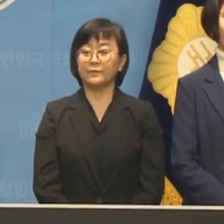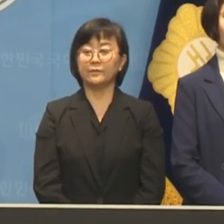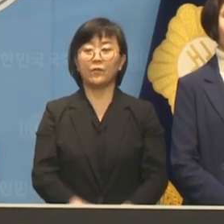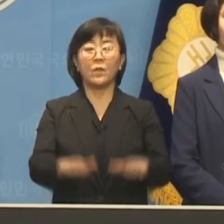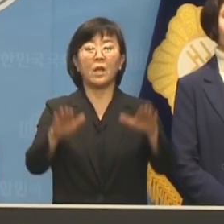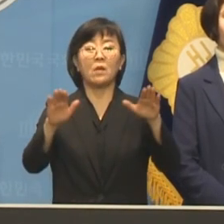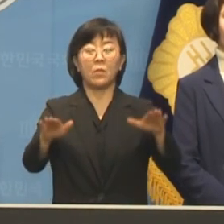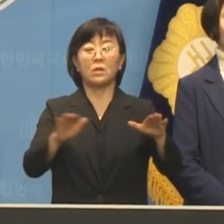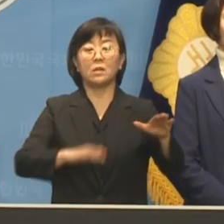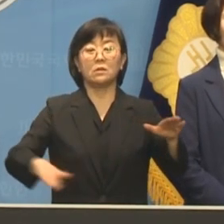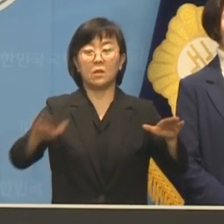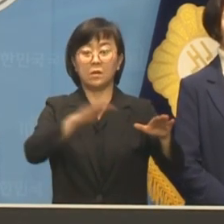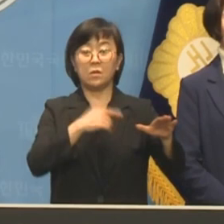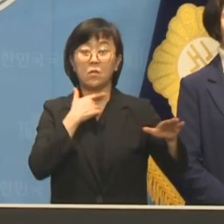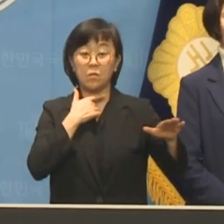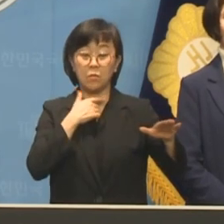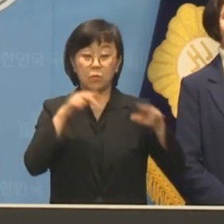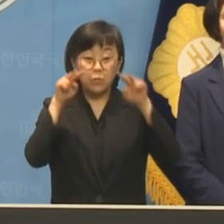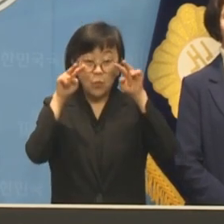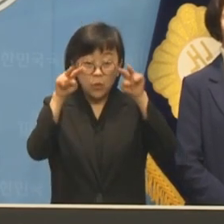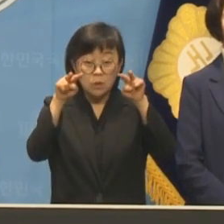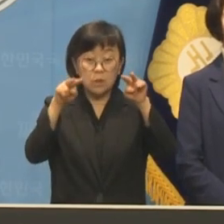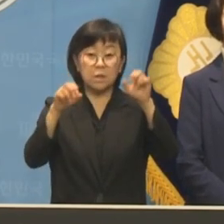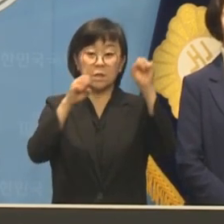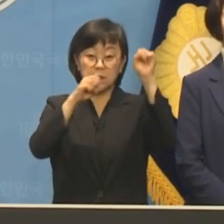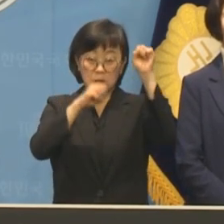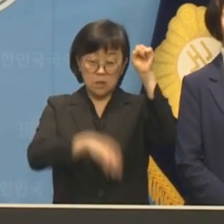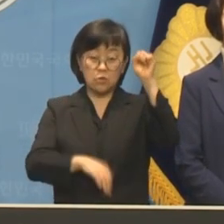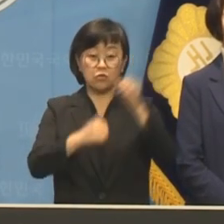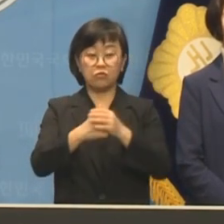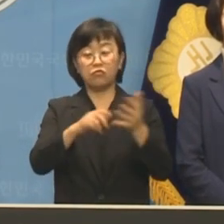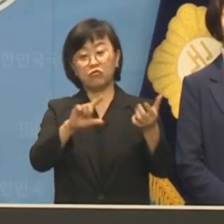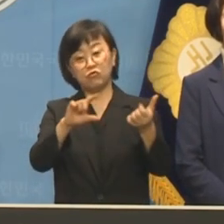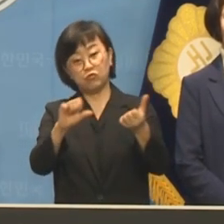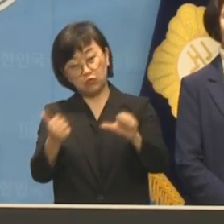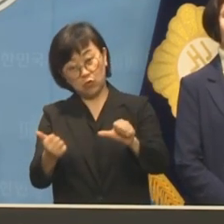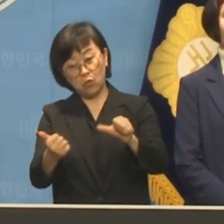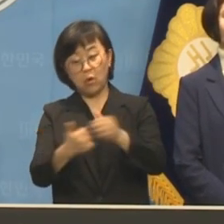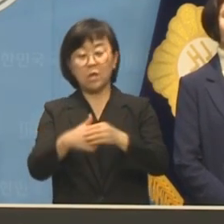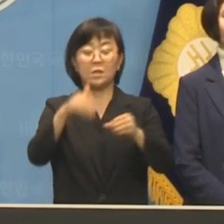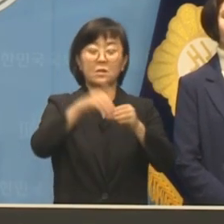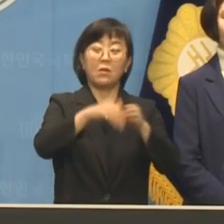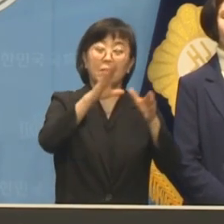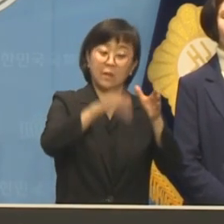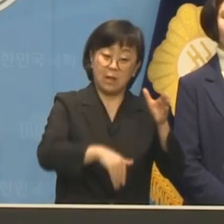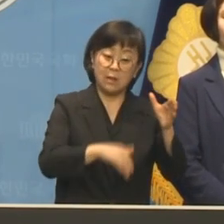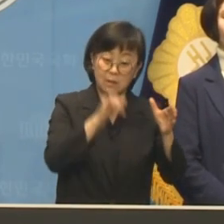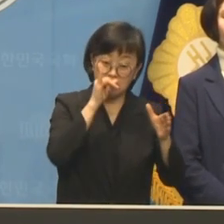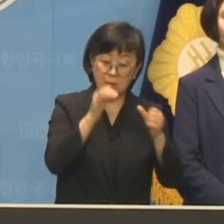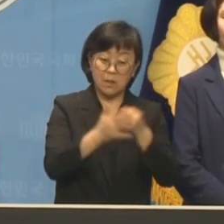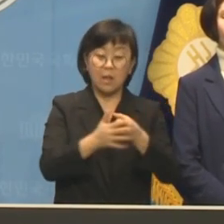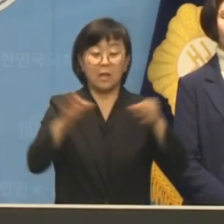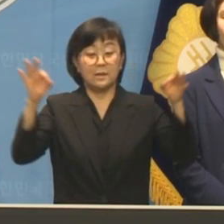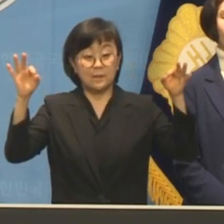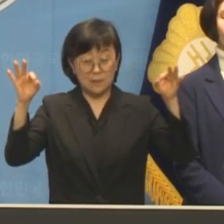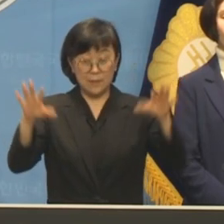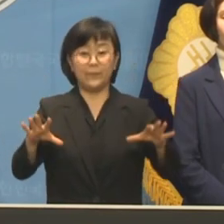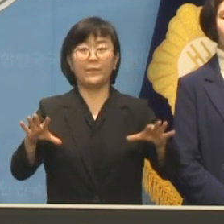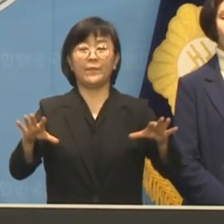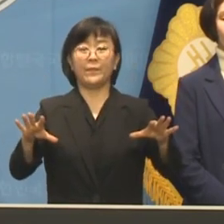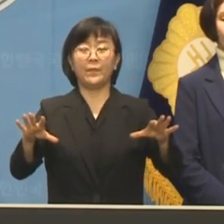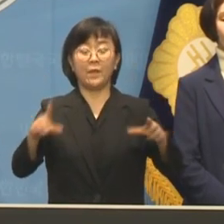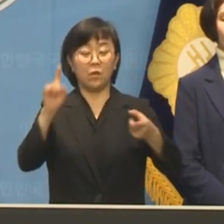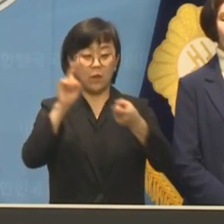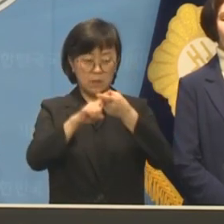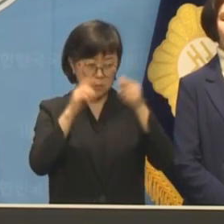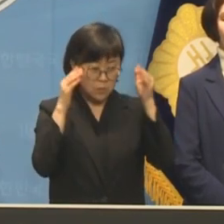이번에도 저희들이 바라보는 기준은 순직이 발생했고 선거 처리되니까 잠시나마